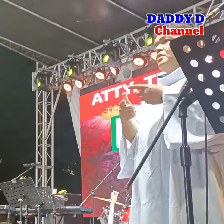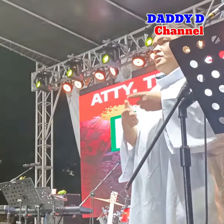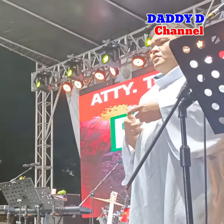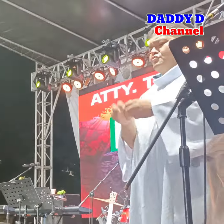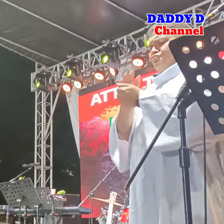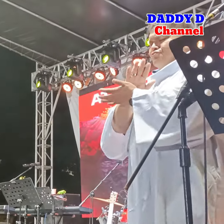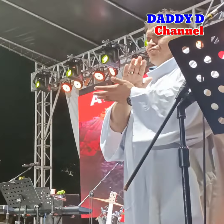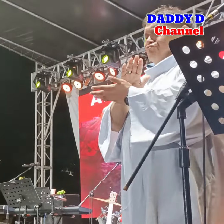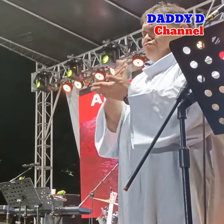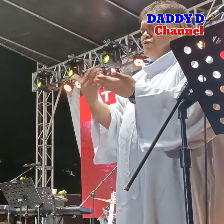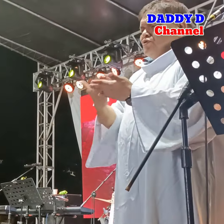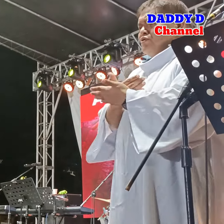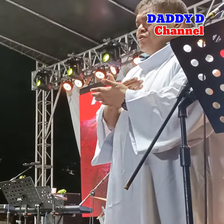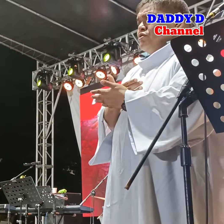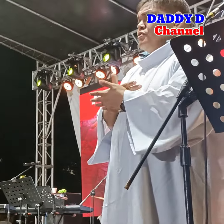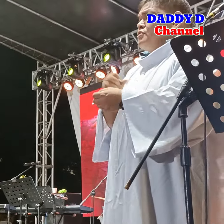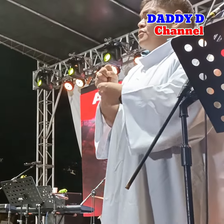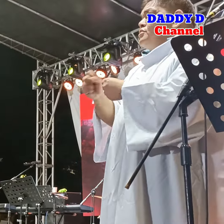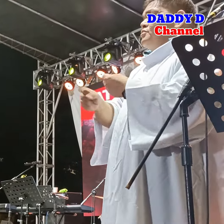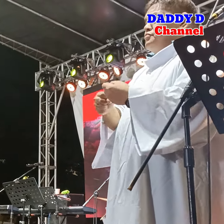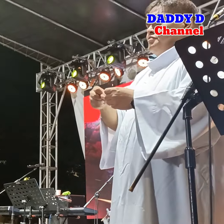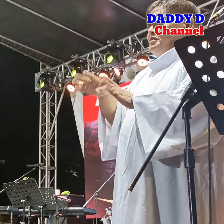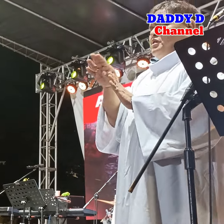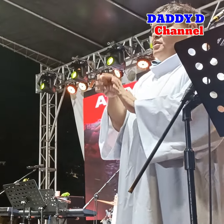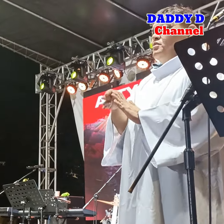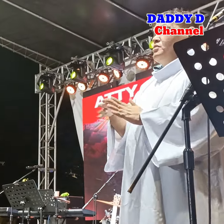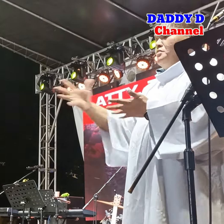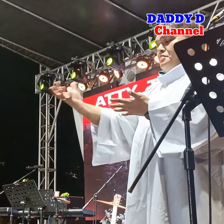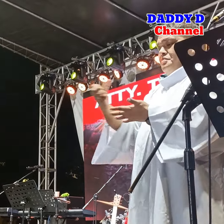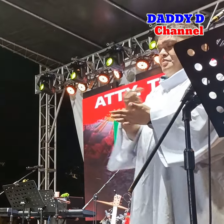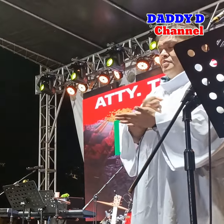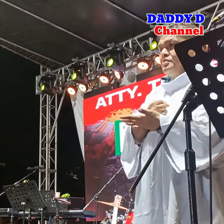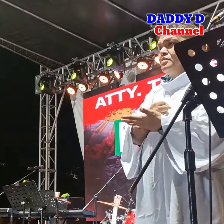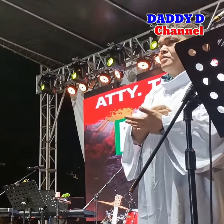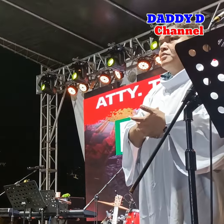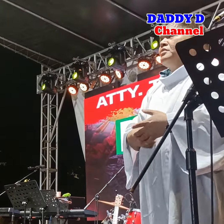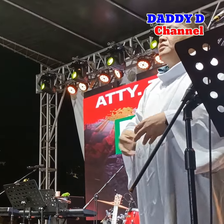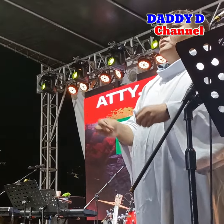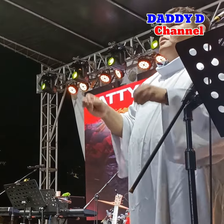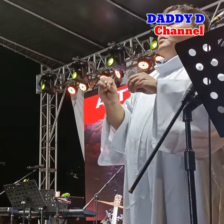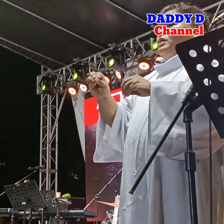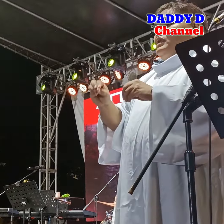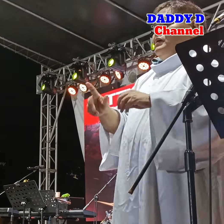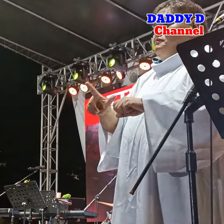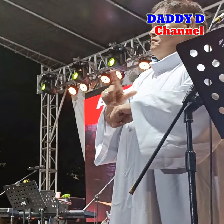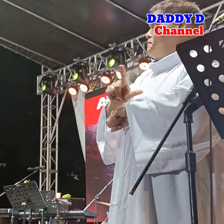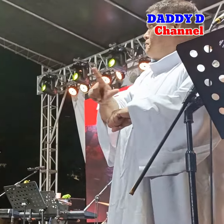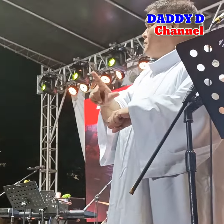sistema. Kulang yung pondo. Ay, walang lupa.